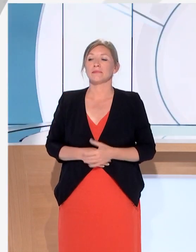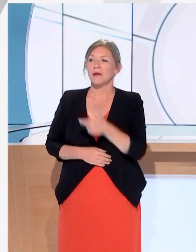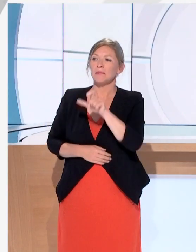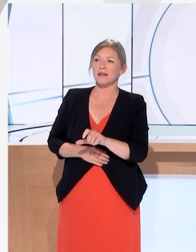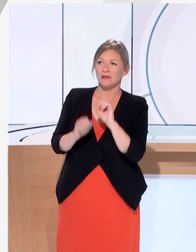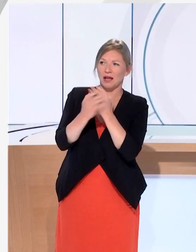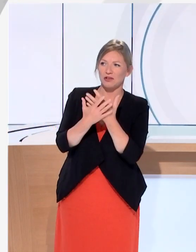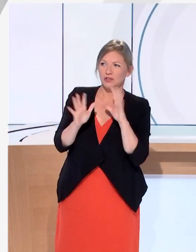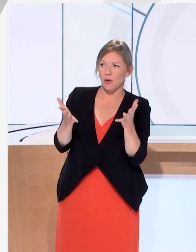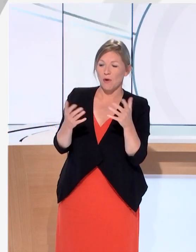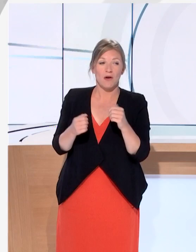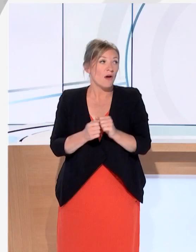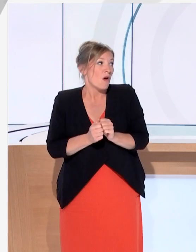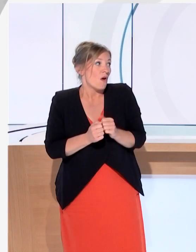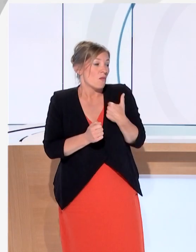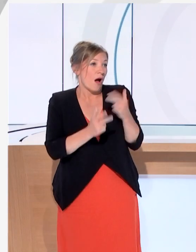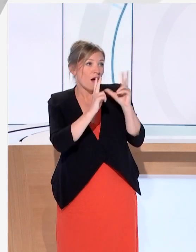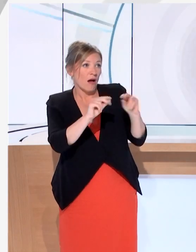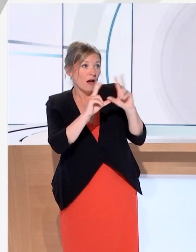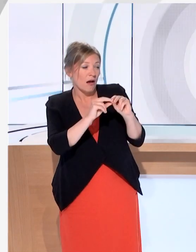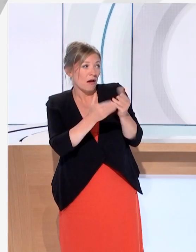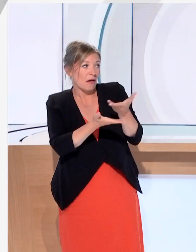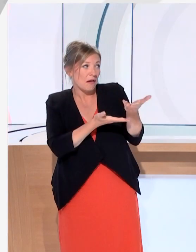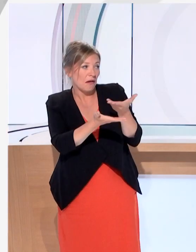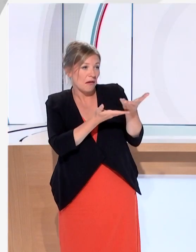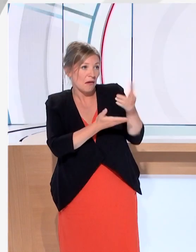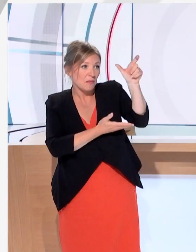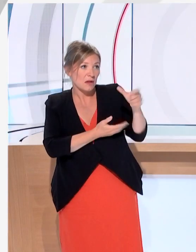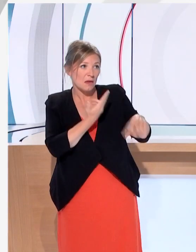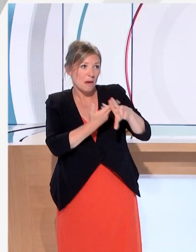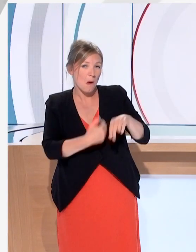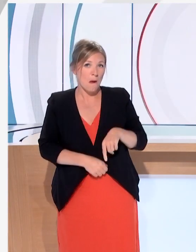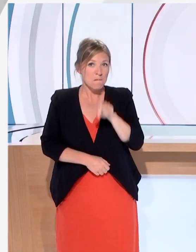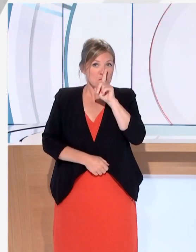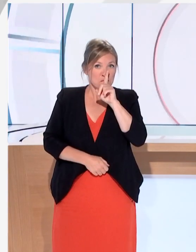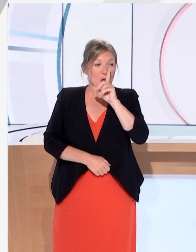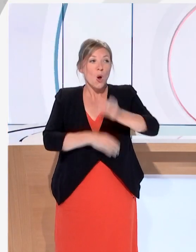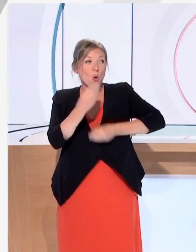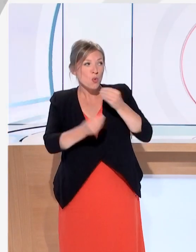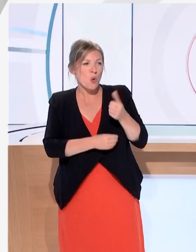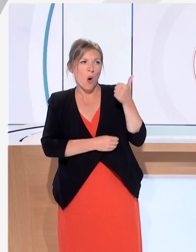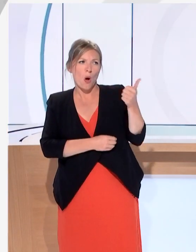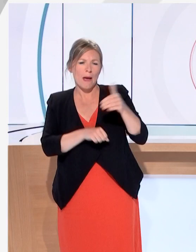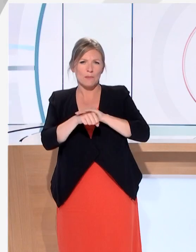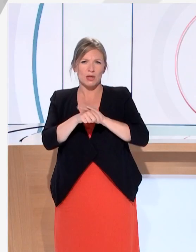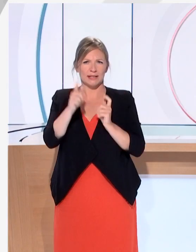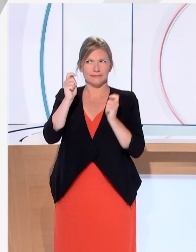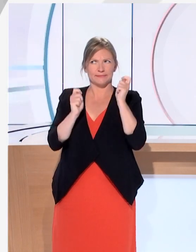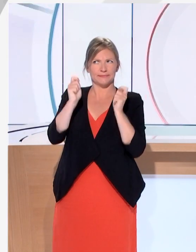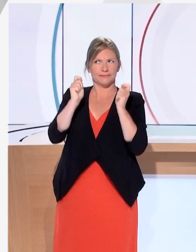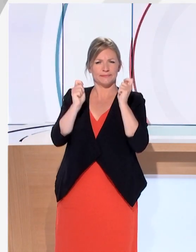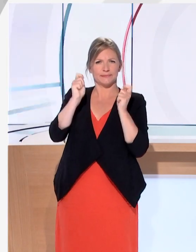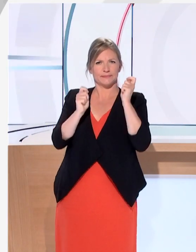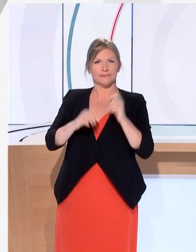Comment réagissent les gens? Pas forcément. Ils sont assez silencieux ou ils ne sont pas convaincus par les